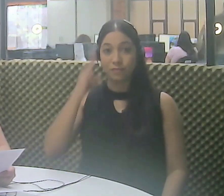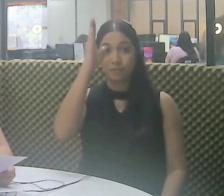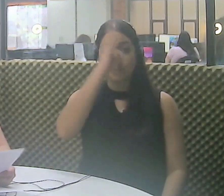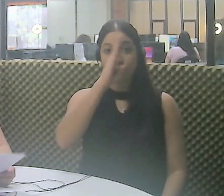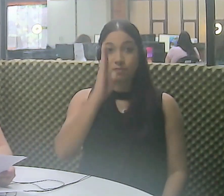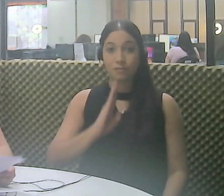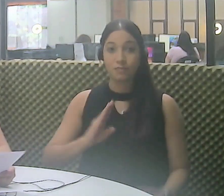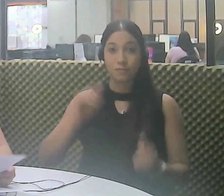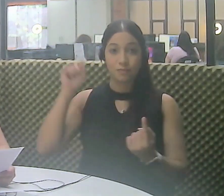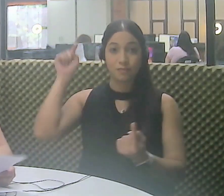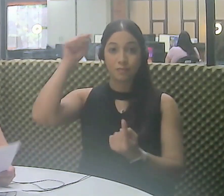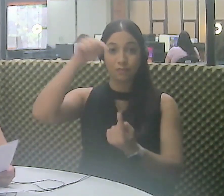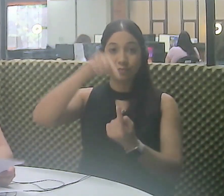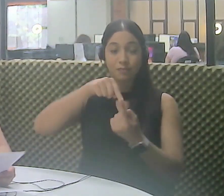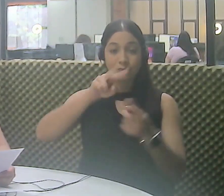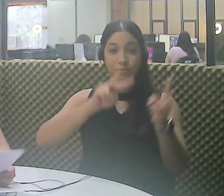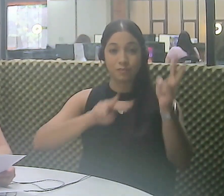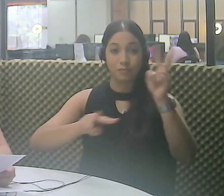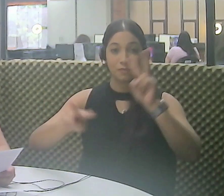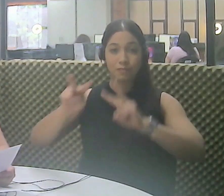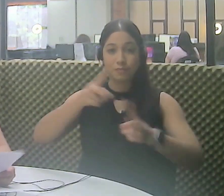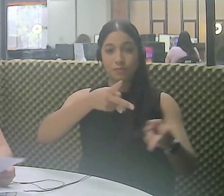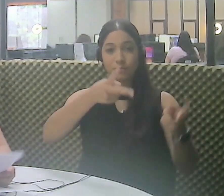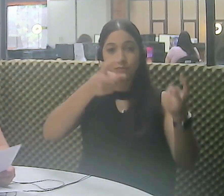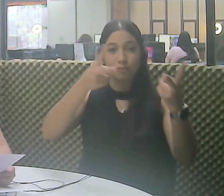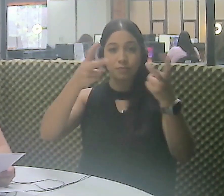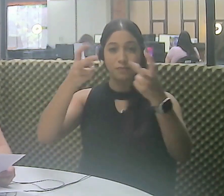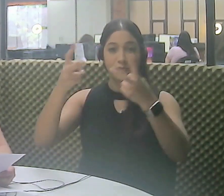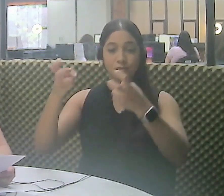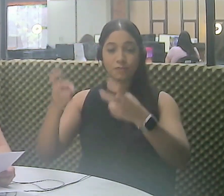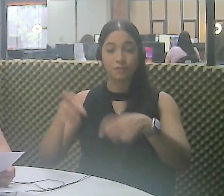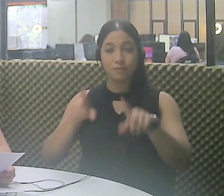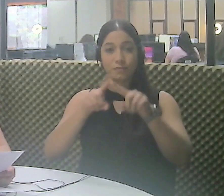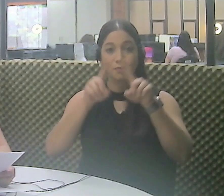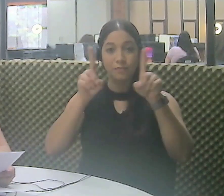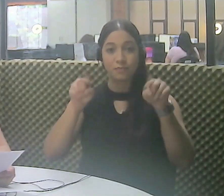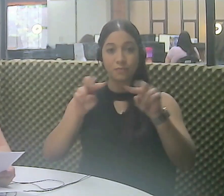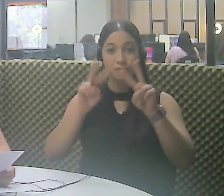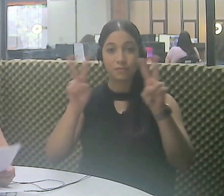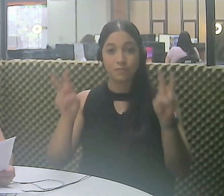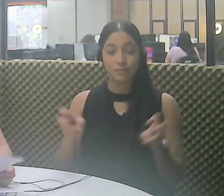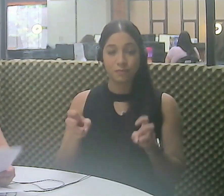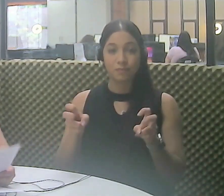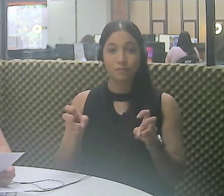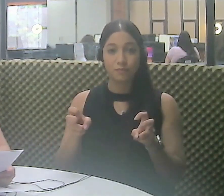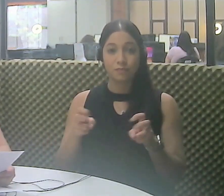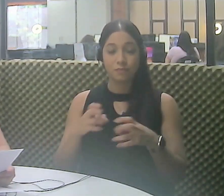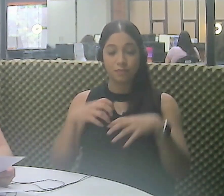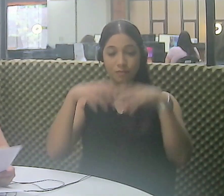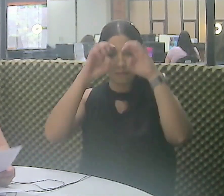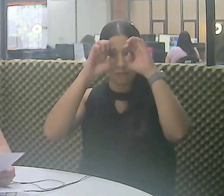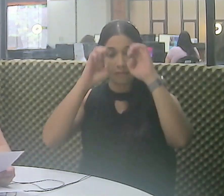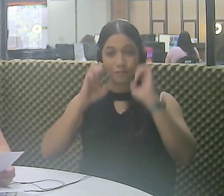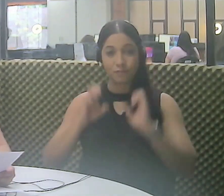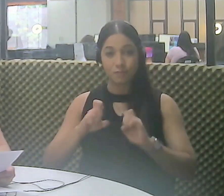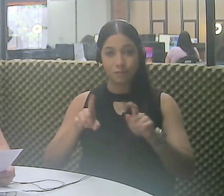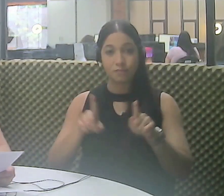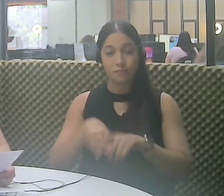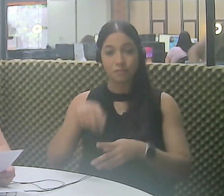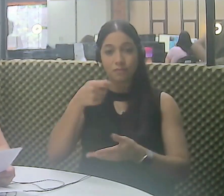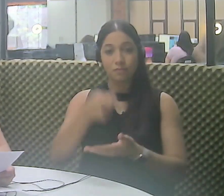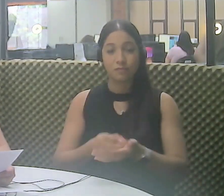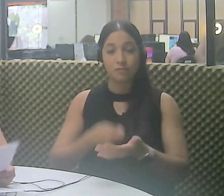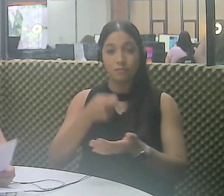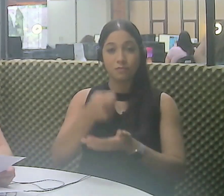O objetivo é fazer uma análise da percepção dos colaboradores em relação à adoção de condutas éticas e ao combate